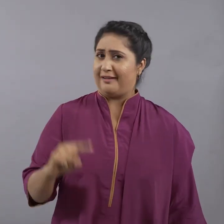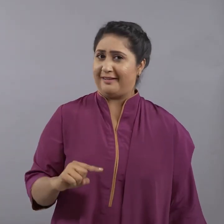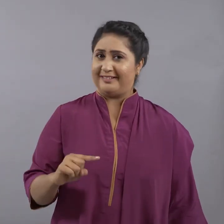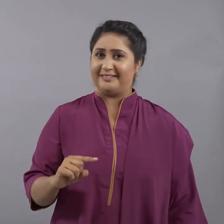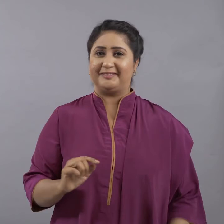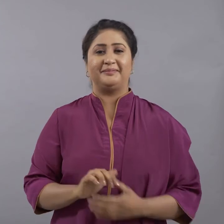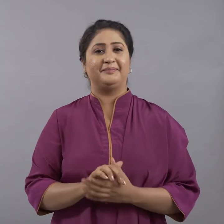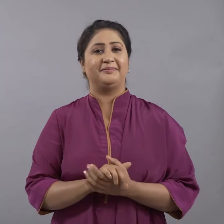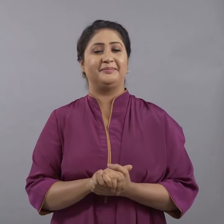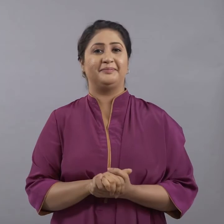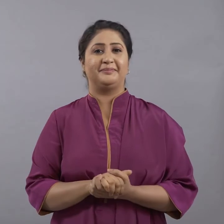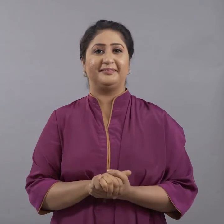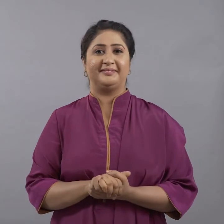रोजाना,